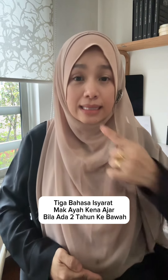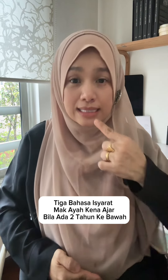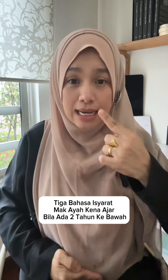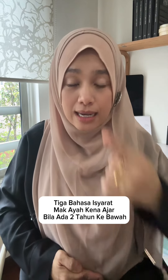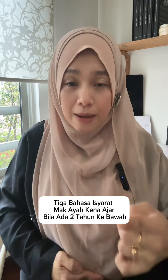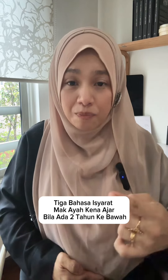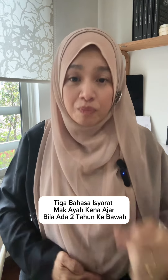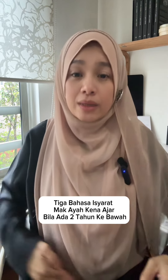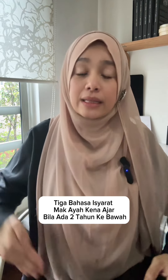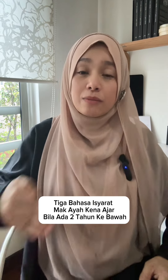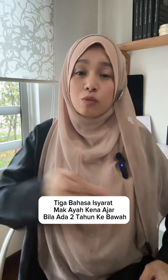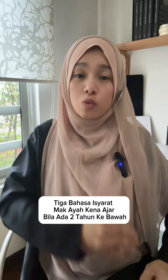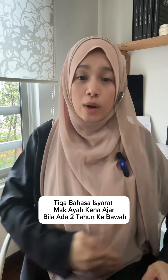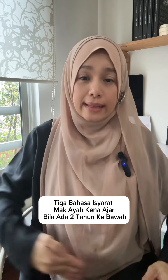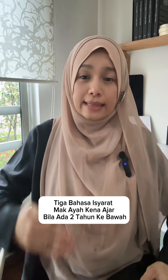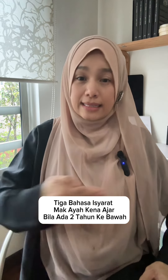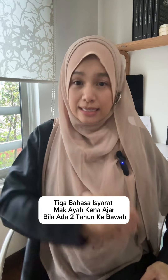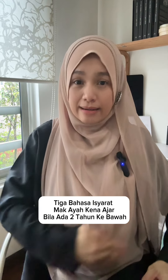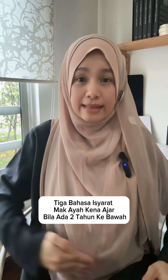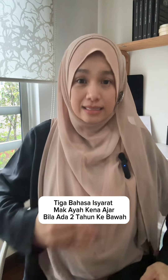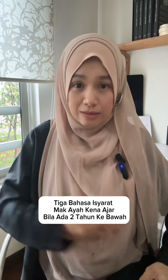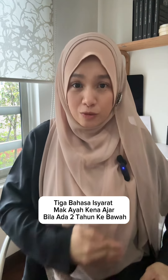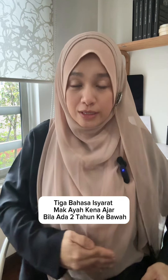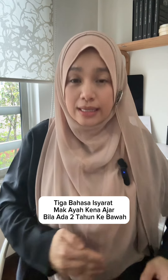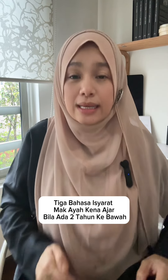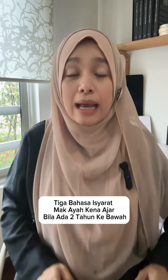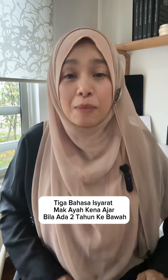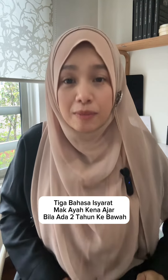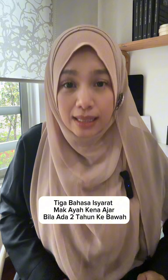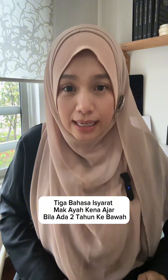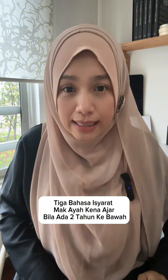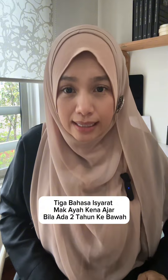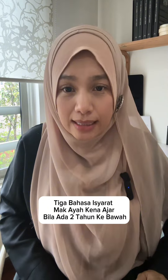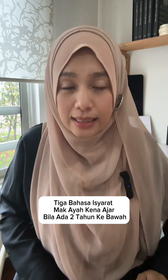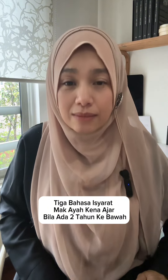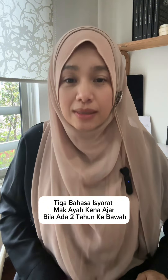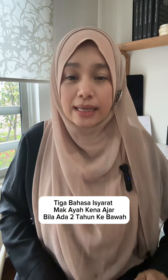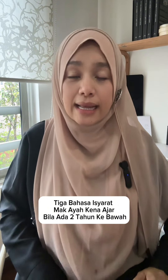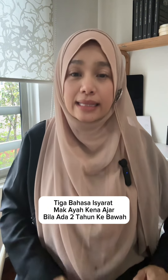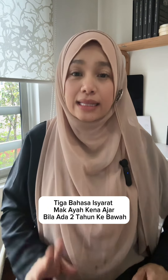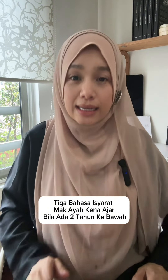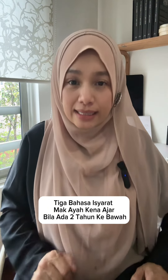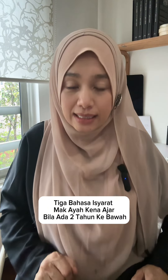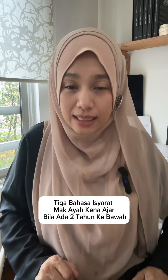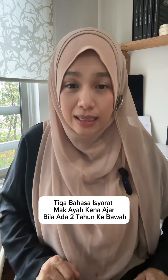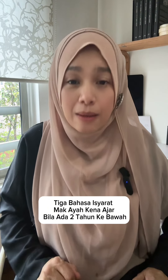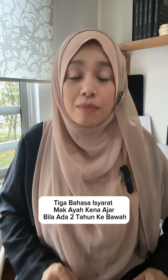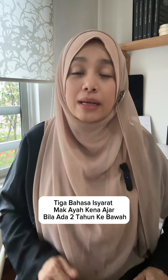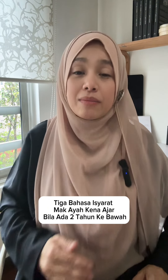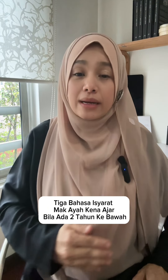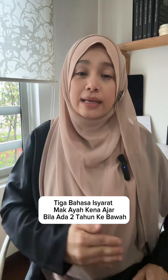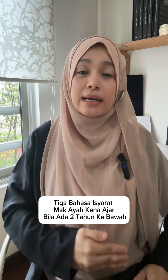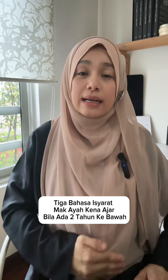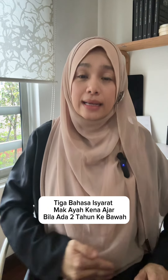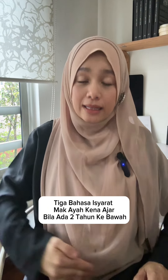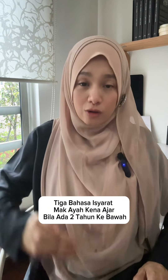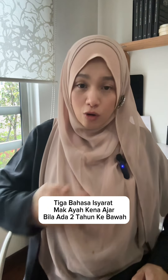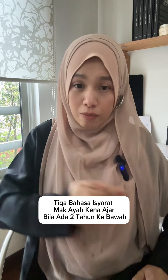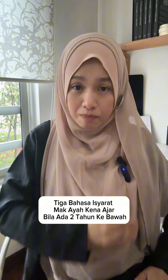cakap kita buat isyarat tersebut jadi apabila anak-anak kita melihat tindakan kita maka mereka akan copy